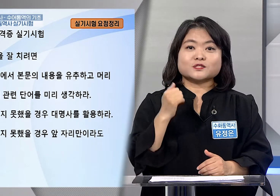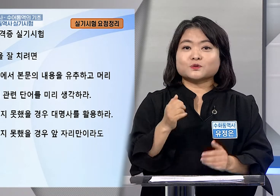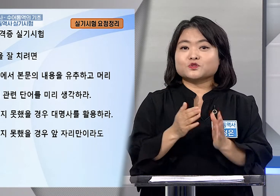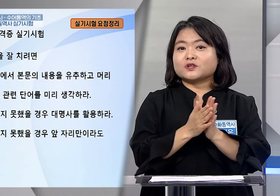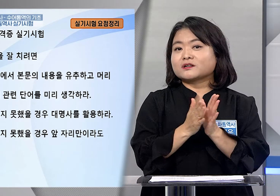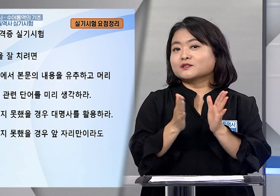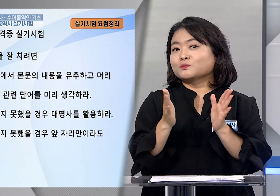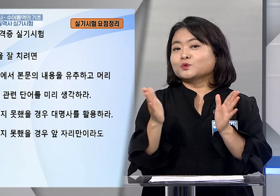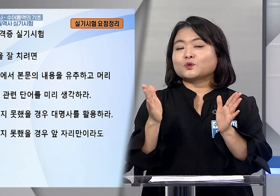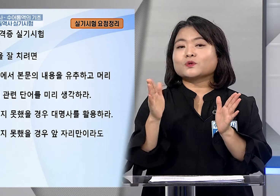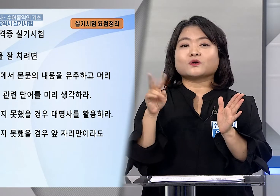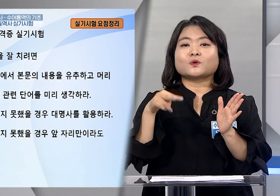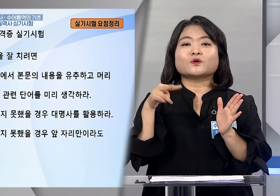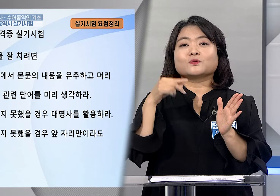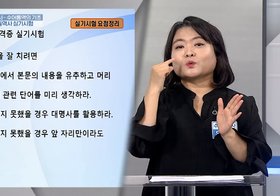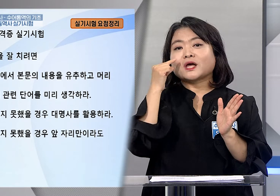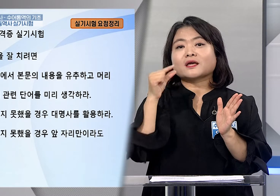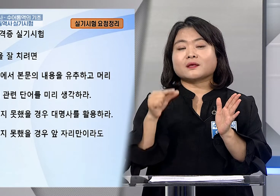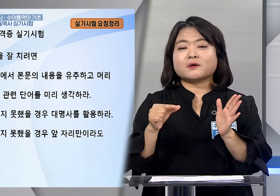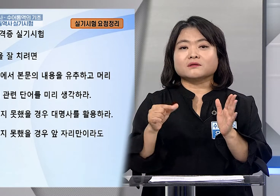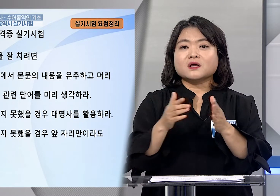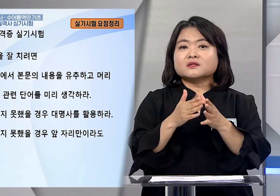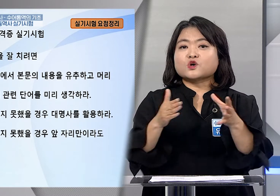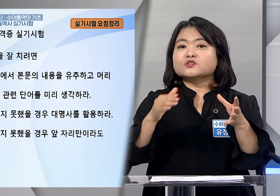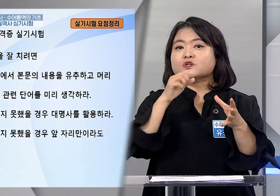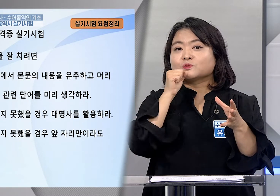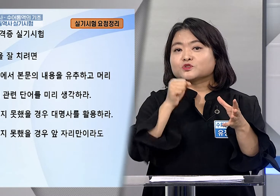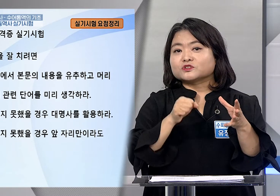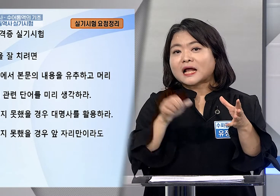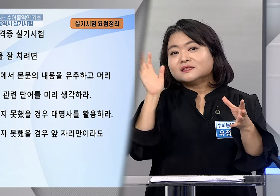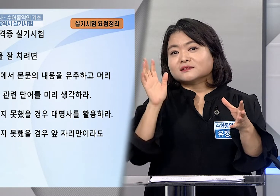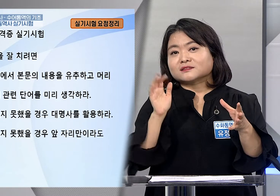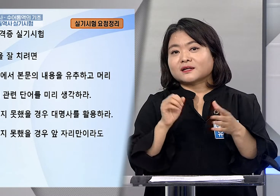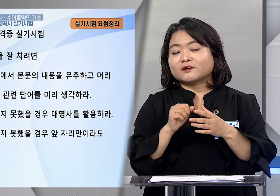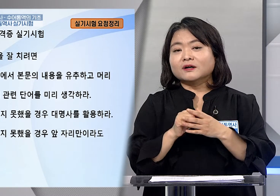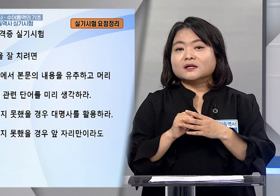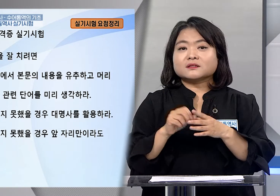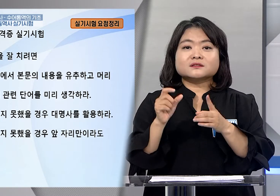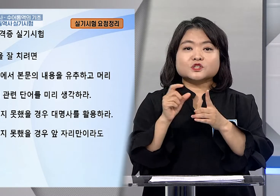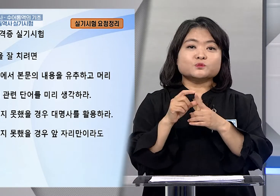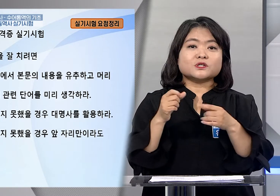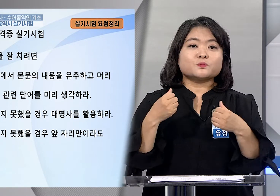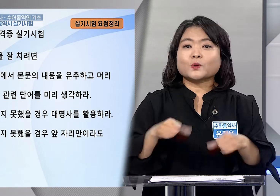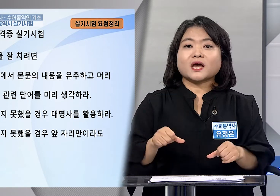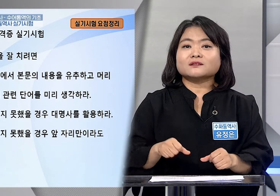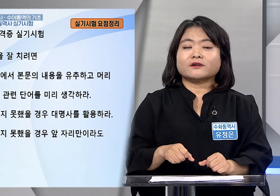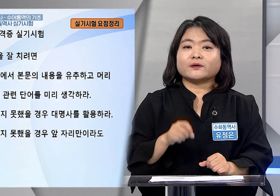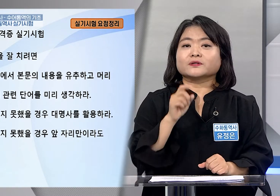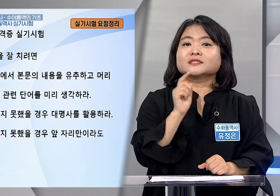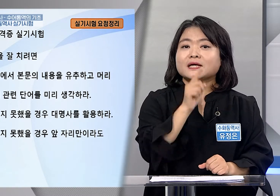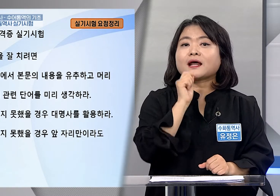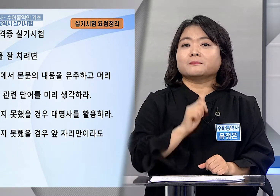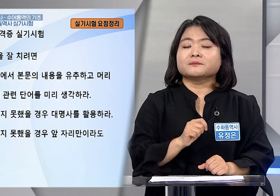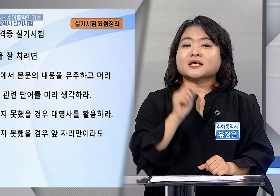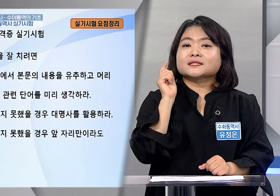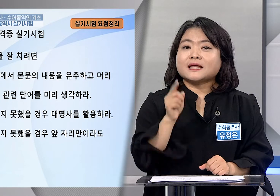하얘지고 뒤에 거를 통역을 못 하게 되면 전체 점수를 날리는 거잖아요. 근데 그 지문자를 포기하는 거예요. 그 사람, 그